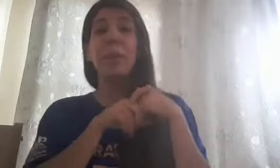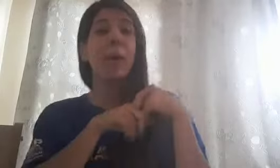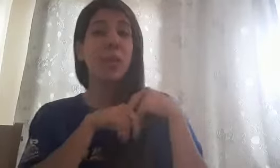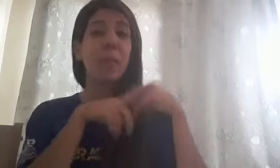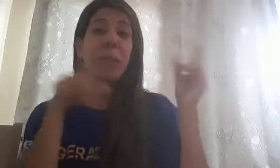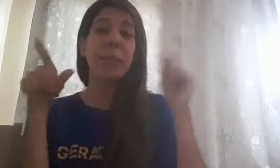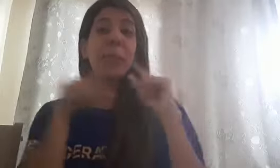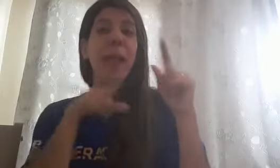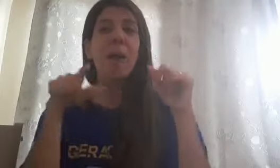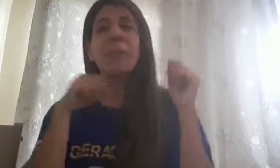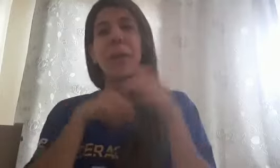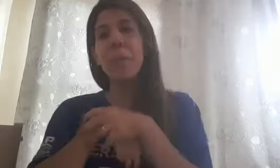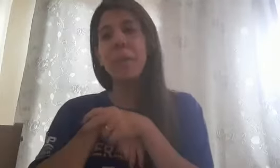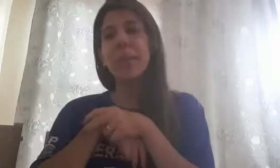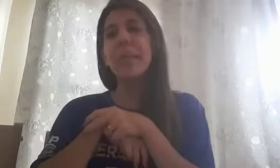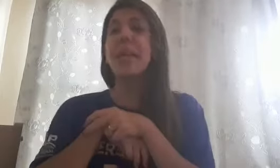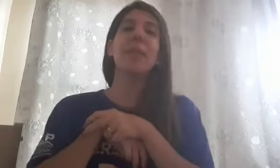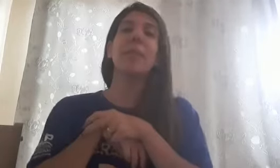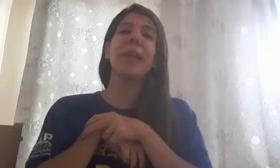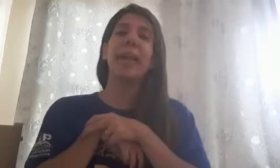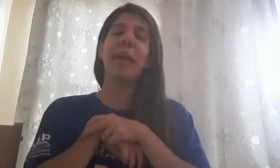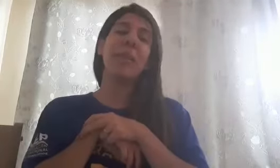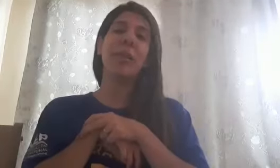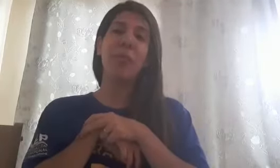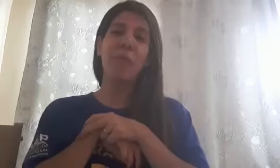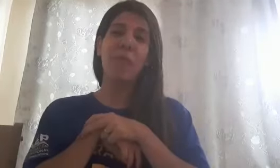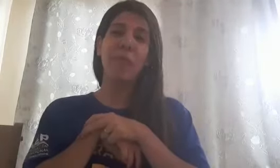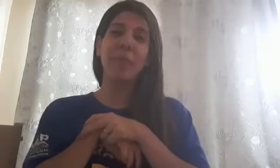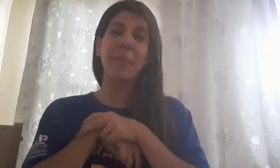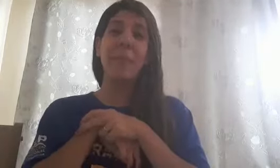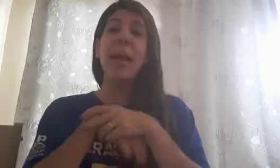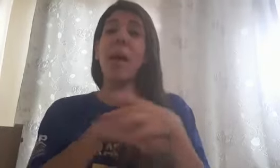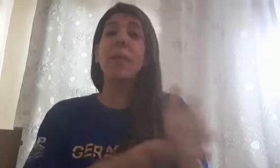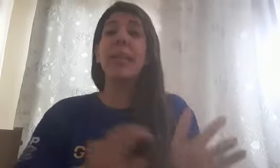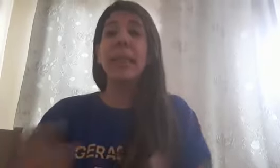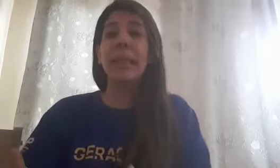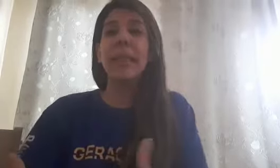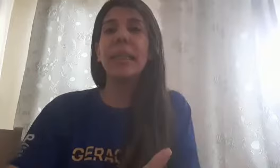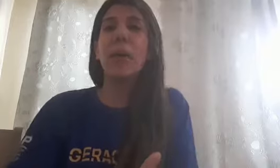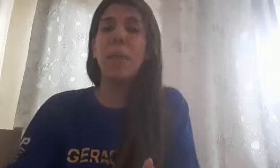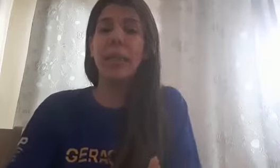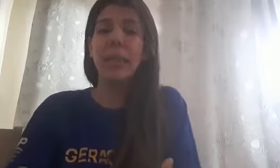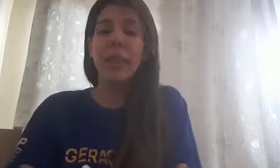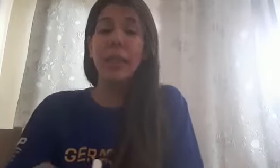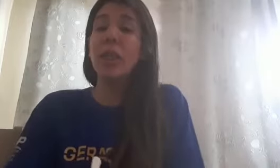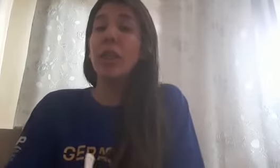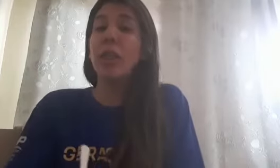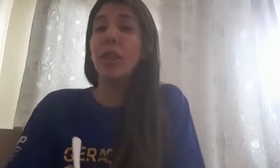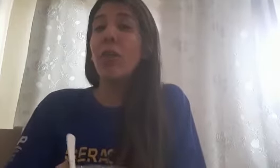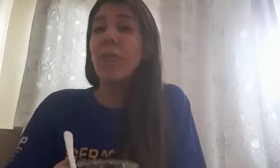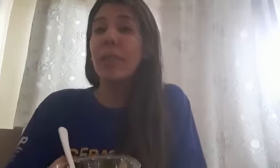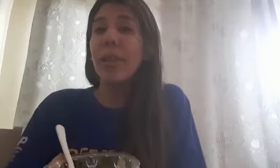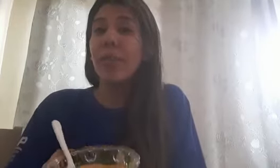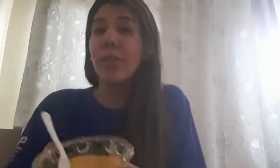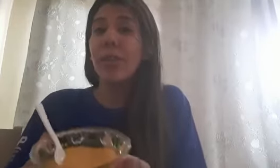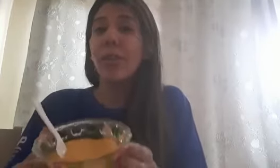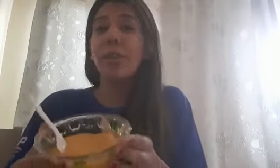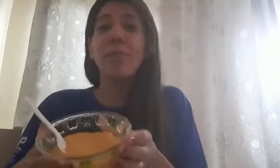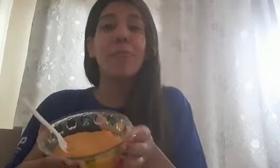Pode também misturar os sabores e colocar até mais uma fruta. É uma delícia, não precisa de conservante.